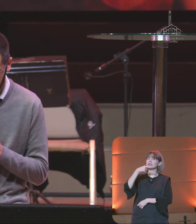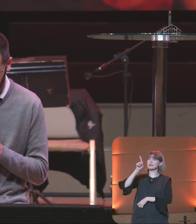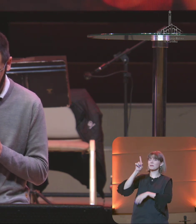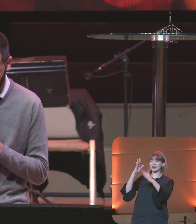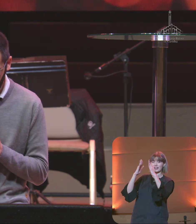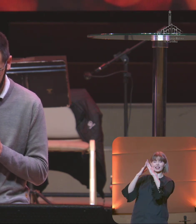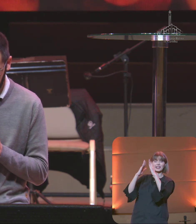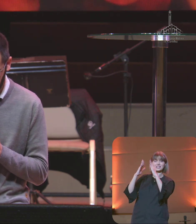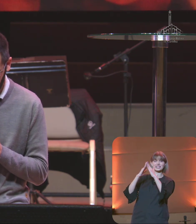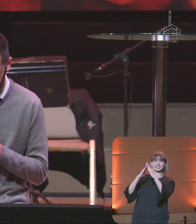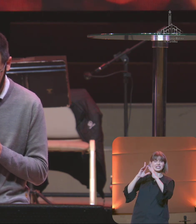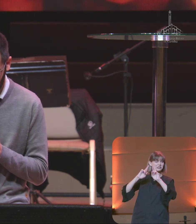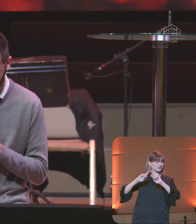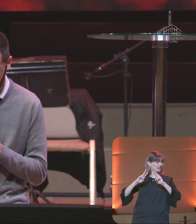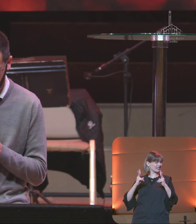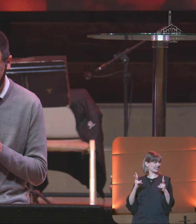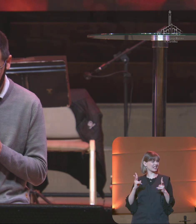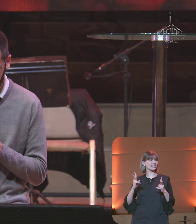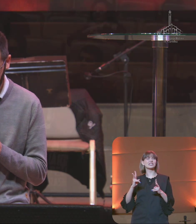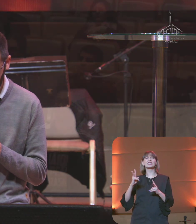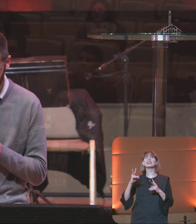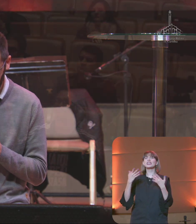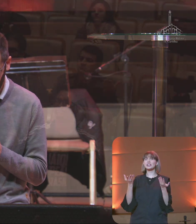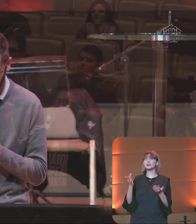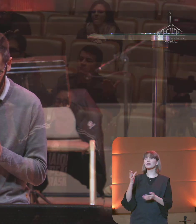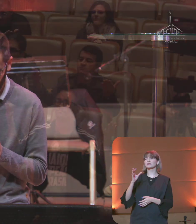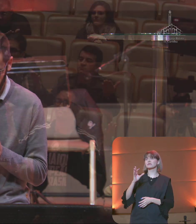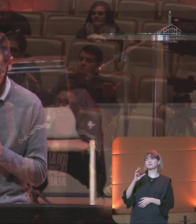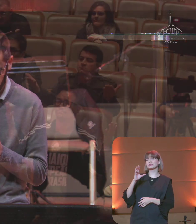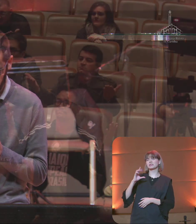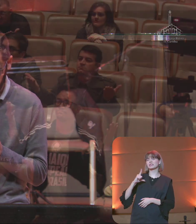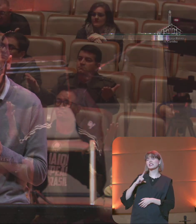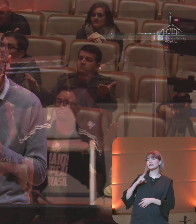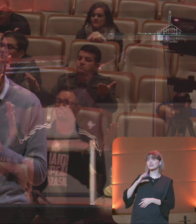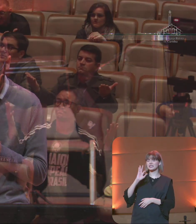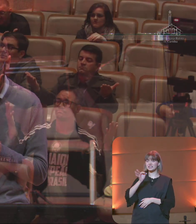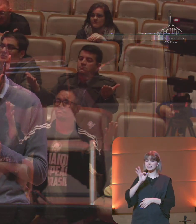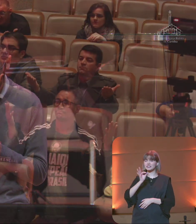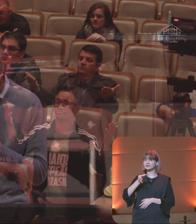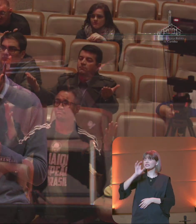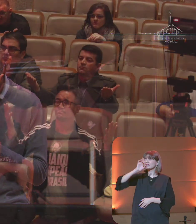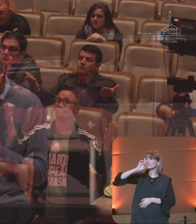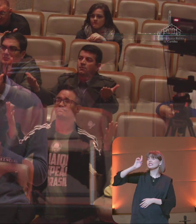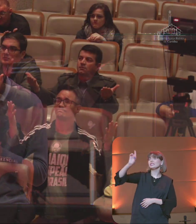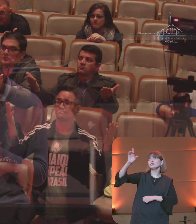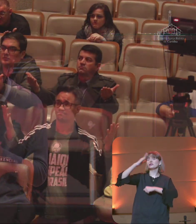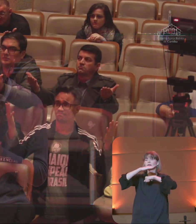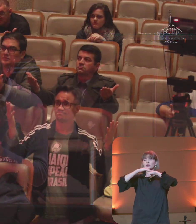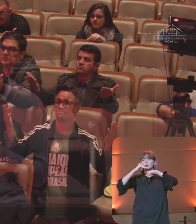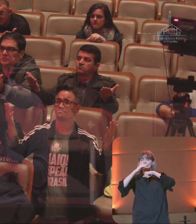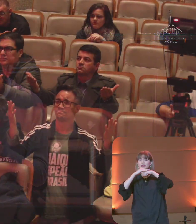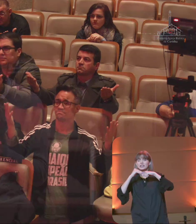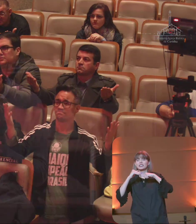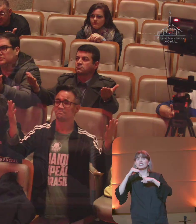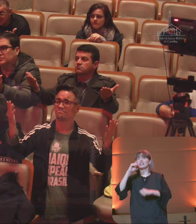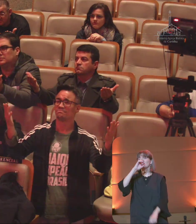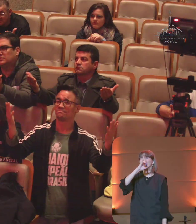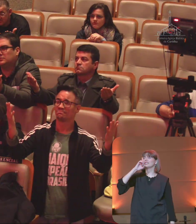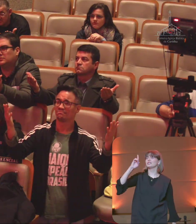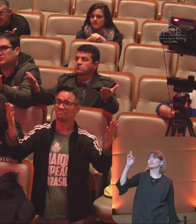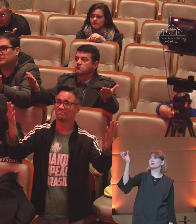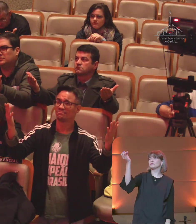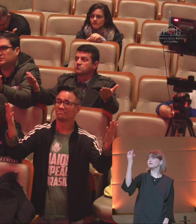Pai, com a certeza de que o Senhor é esse Deus que tem cuidado de nós. É esse Deus que não nos abandona. É esse Deus,